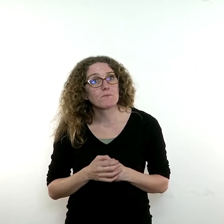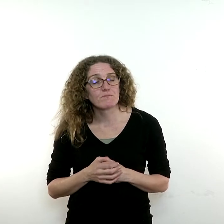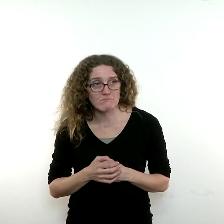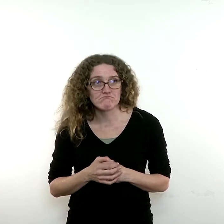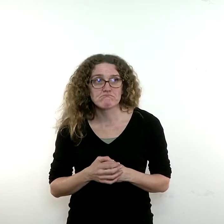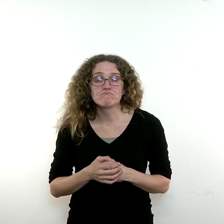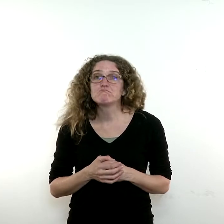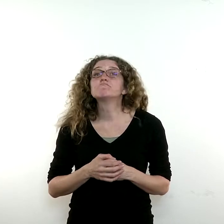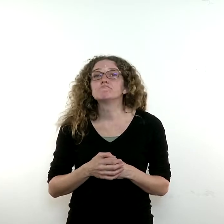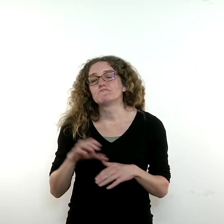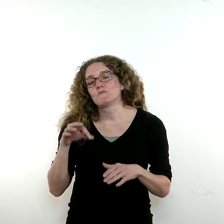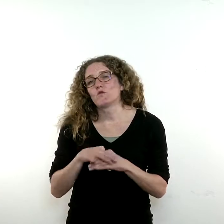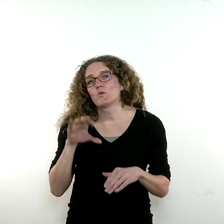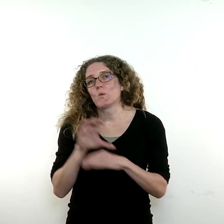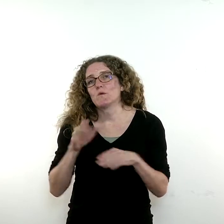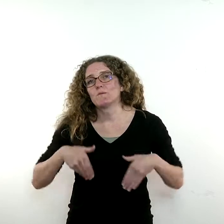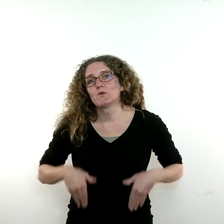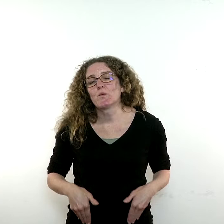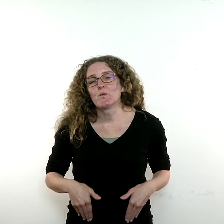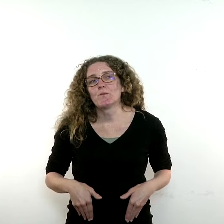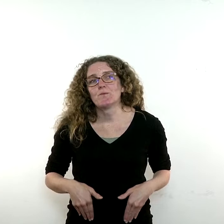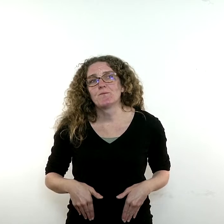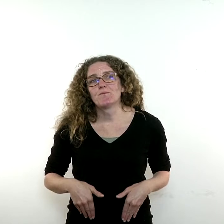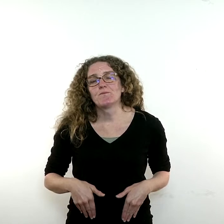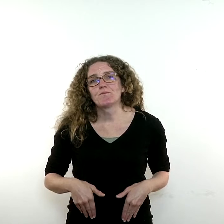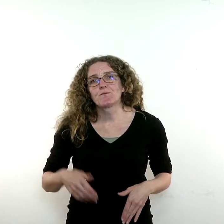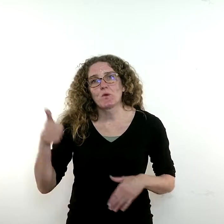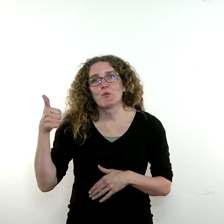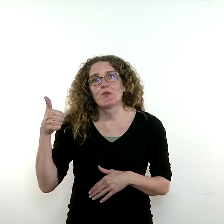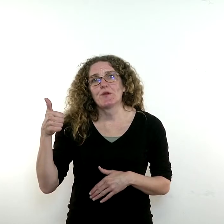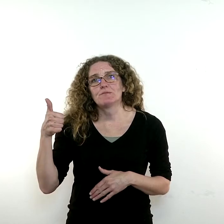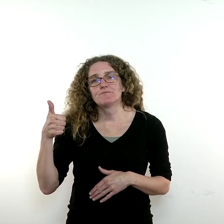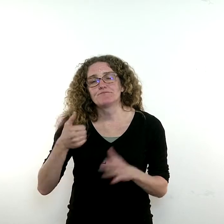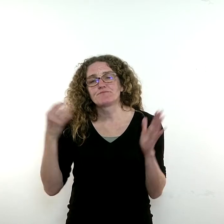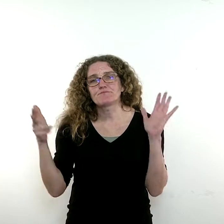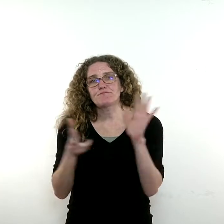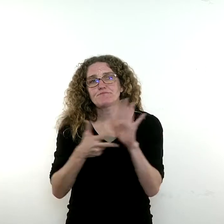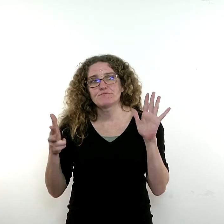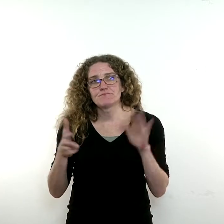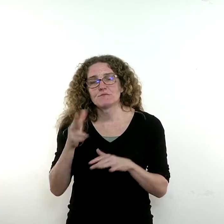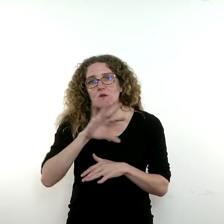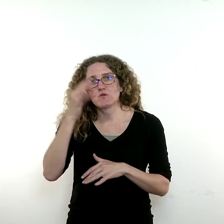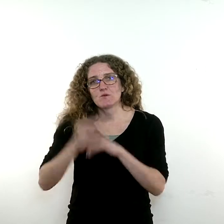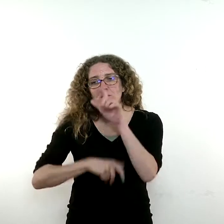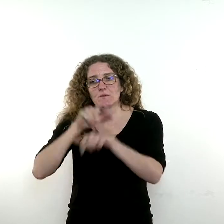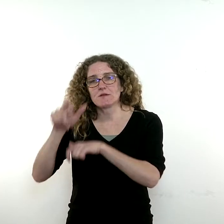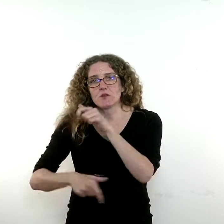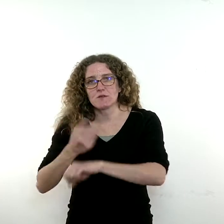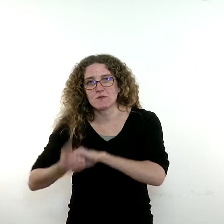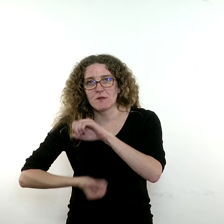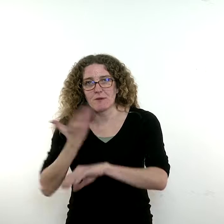Je mets aux voix. Qui est contre? Qui s'abstient? Une abstention. Adopté à l'unanimité exprimée. Affaire